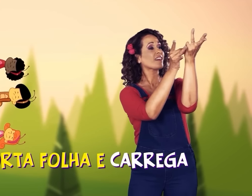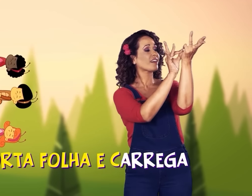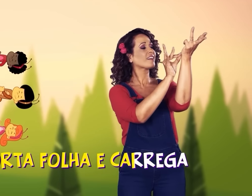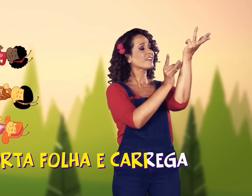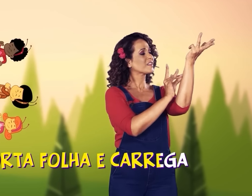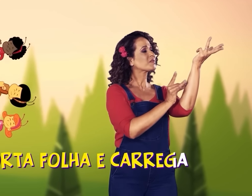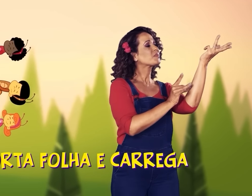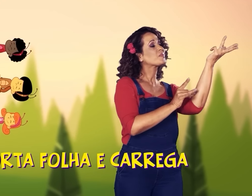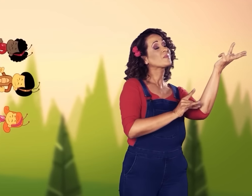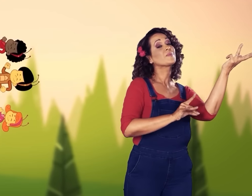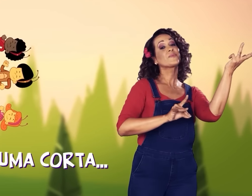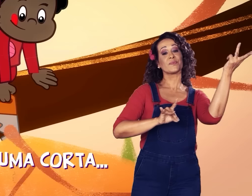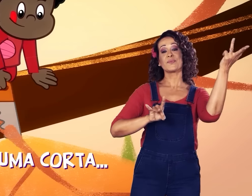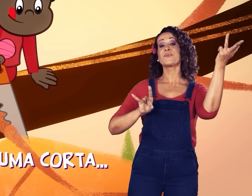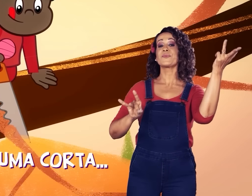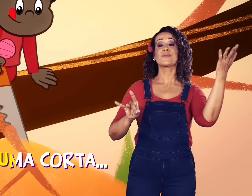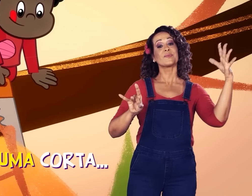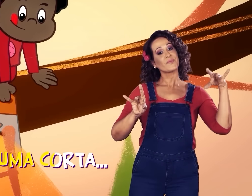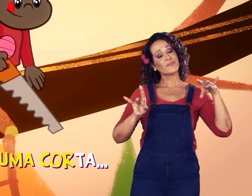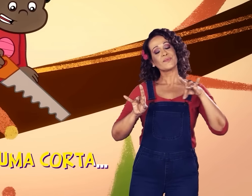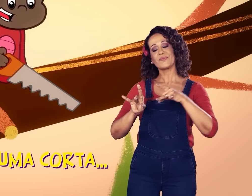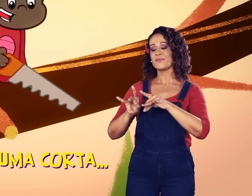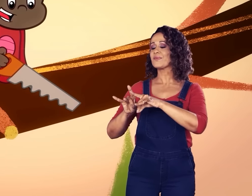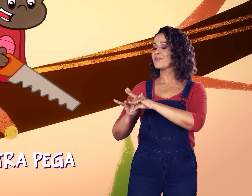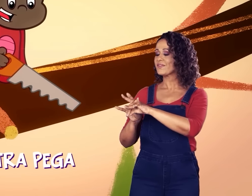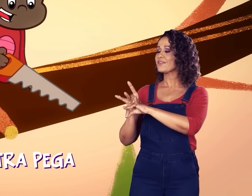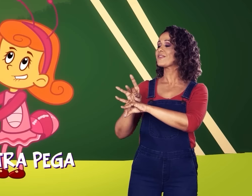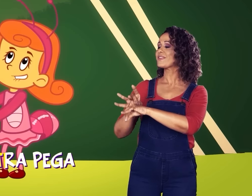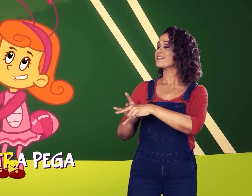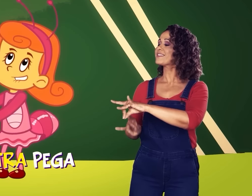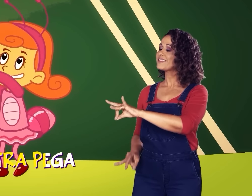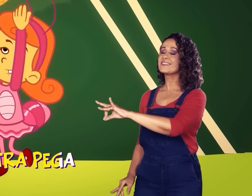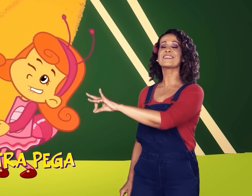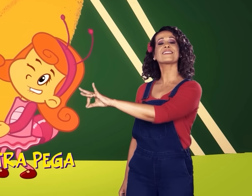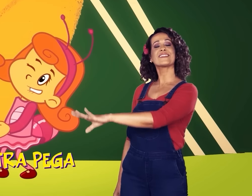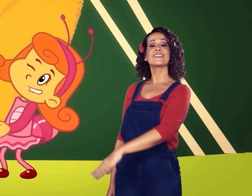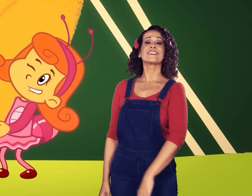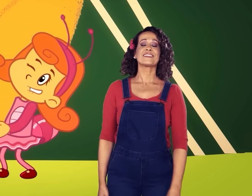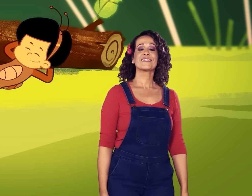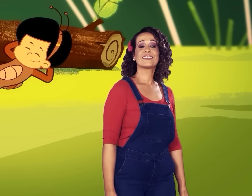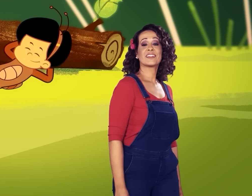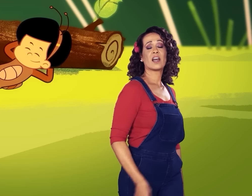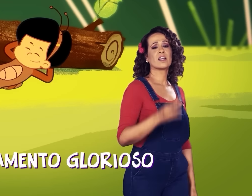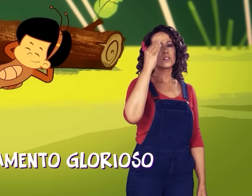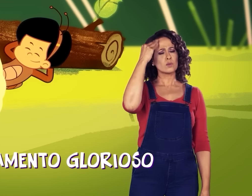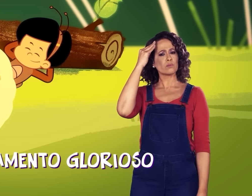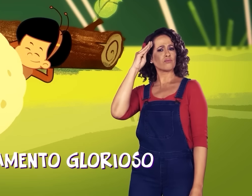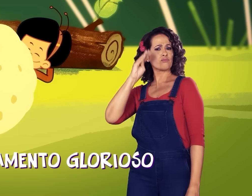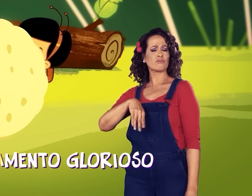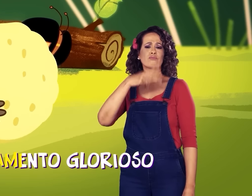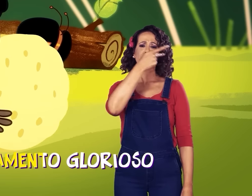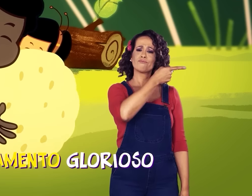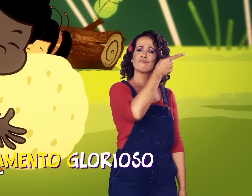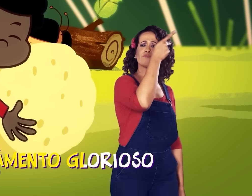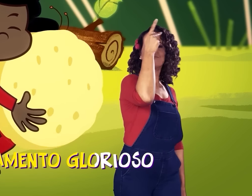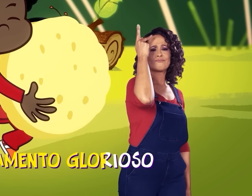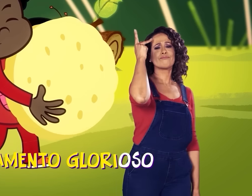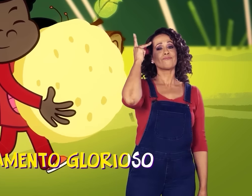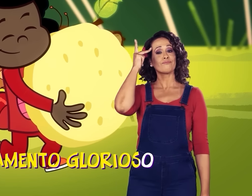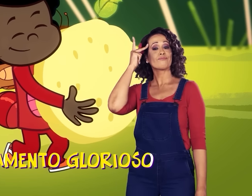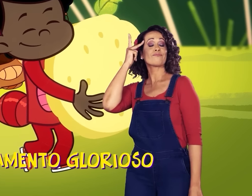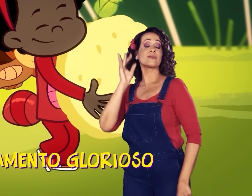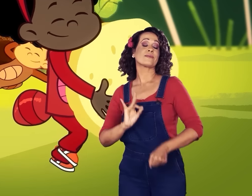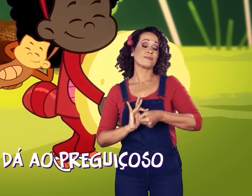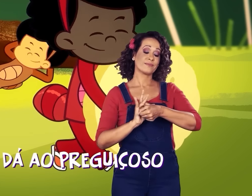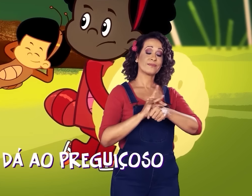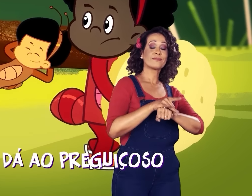e carrega. Quando uma corta, a outra pega. Oh, que ensinamento